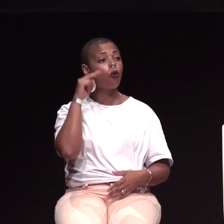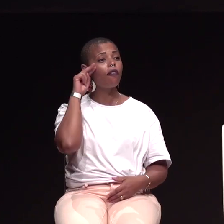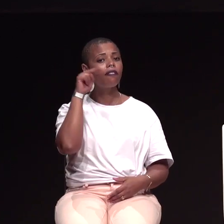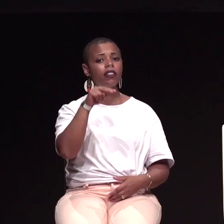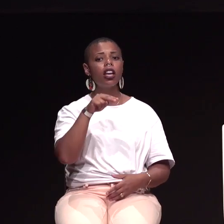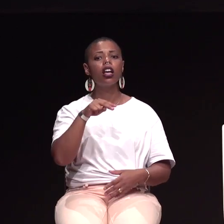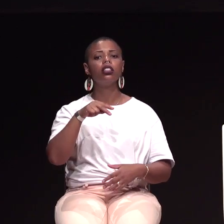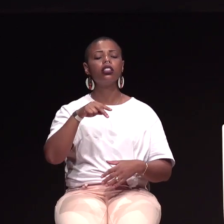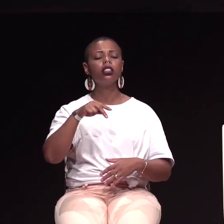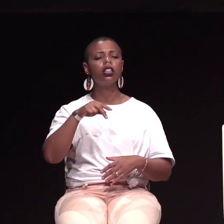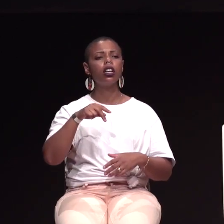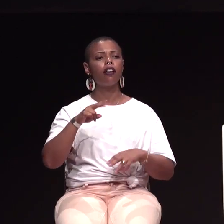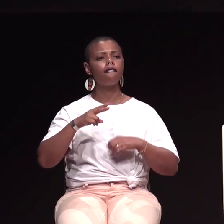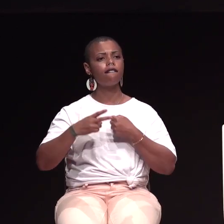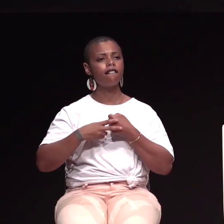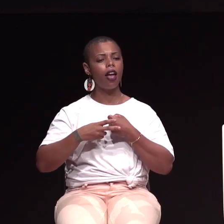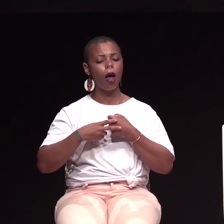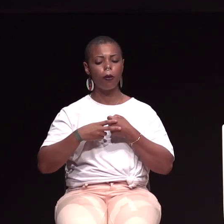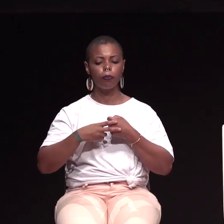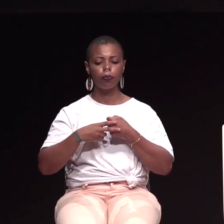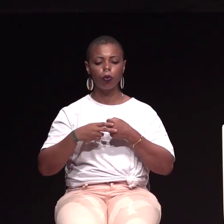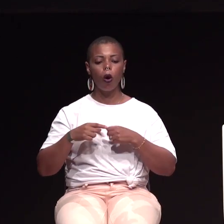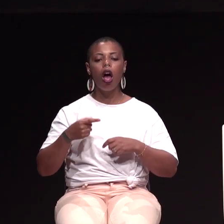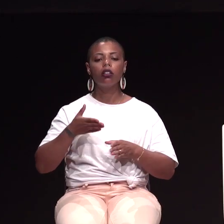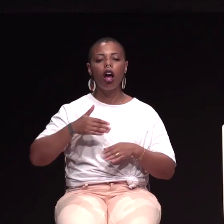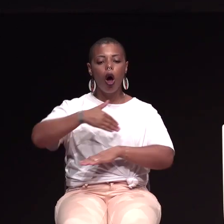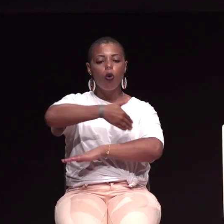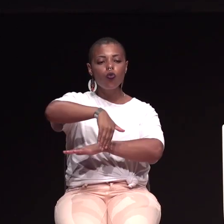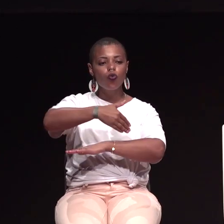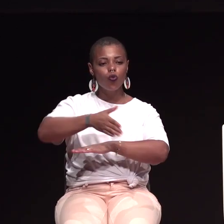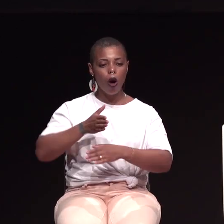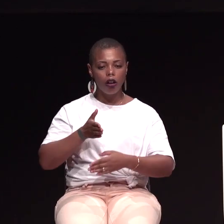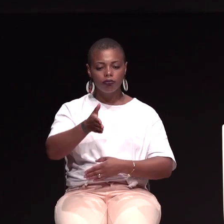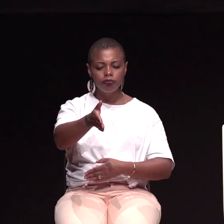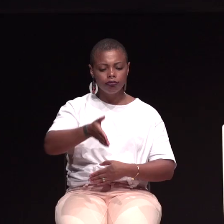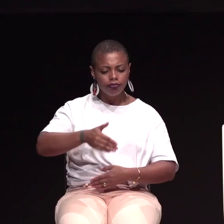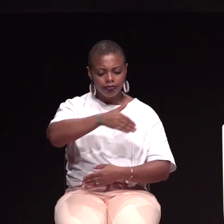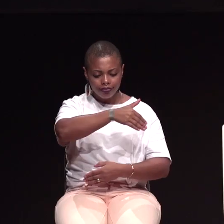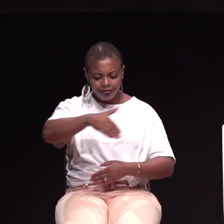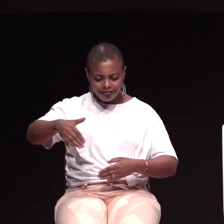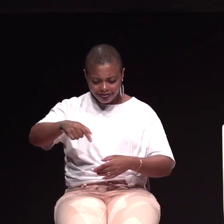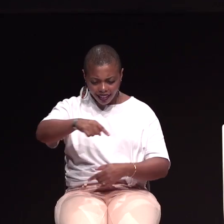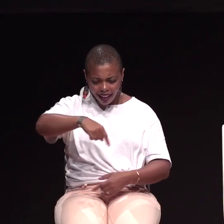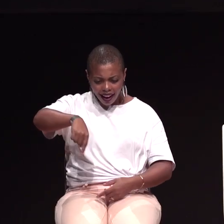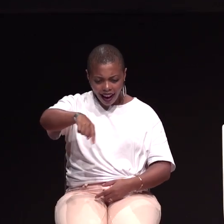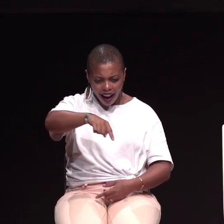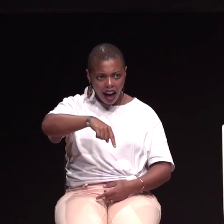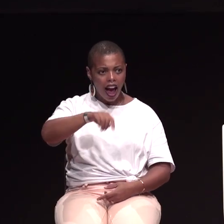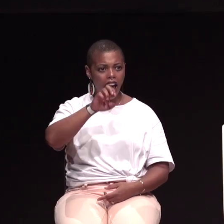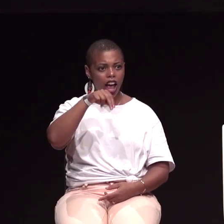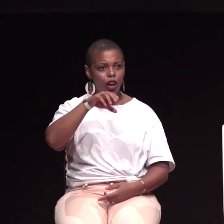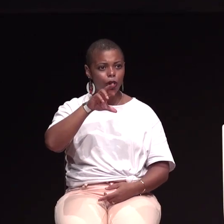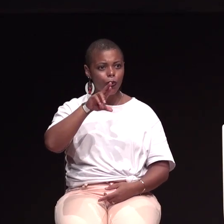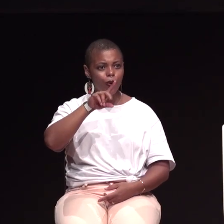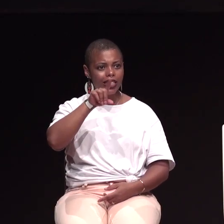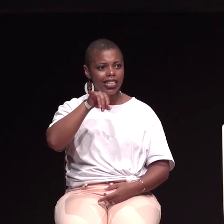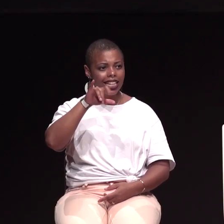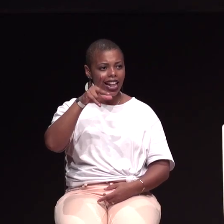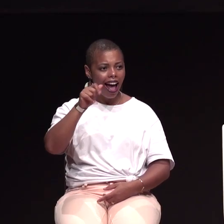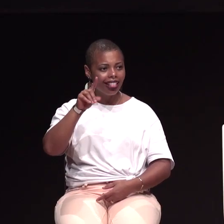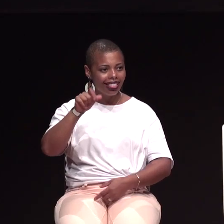encruzilhar e achei muito legal, mas achei que podia ir mais fundo. Fiquei brincando, até que nasceu o